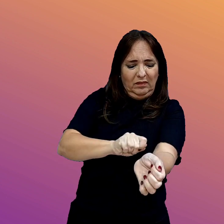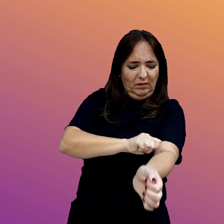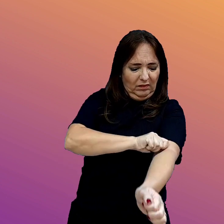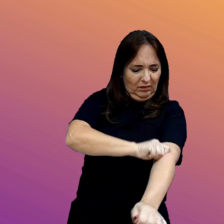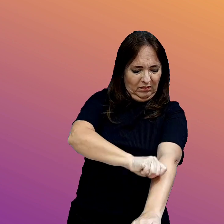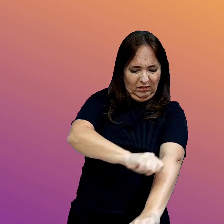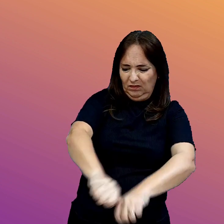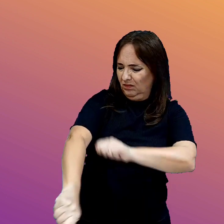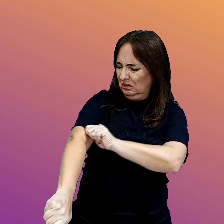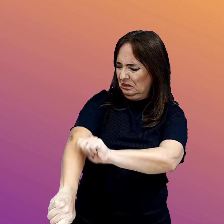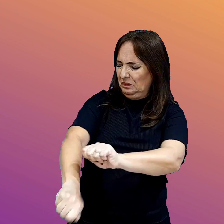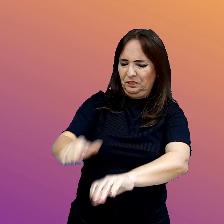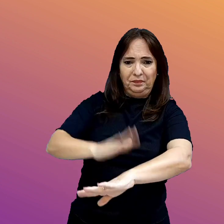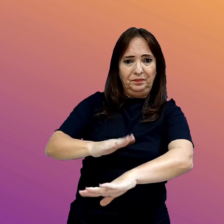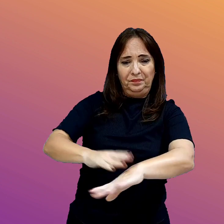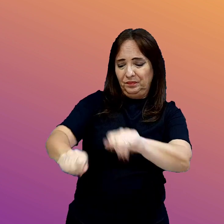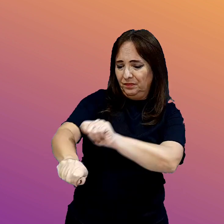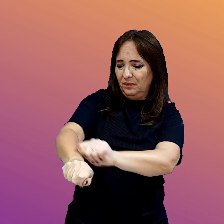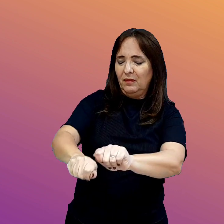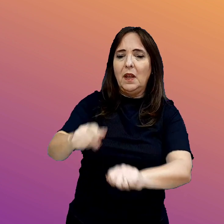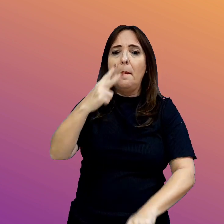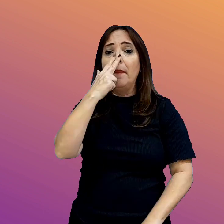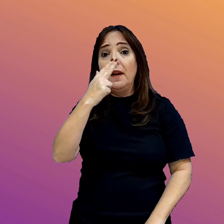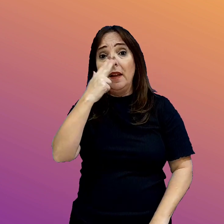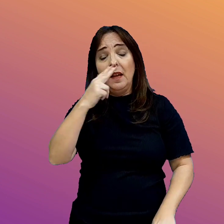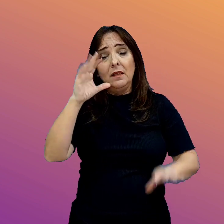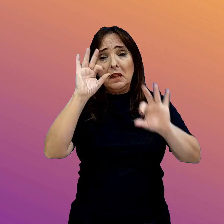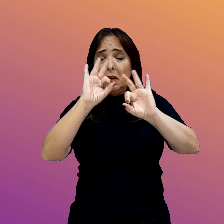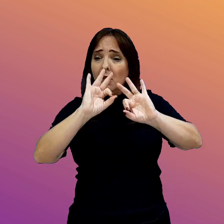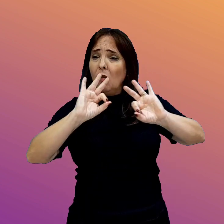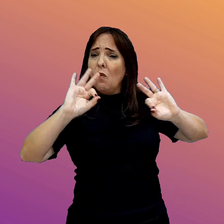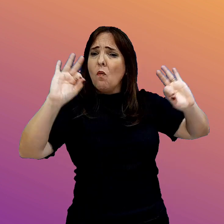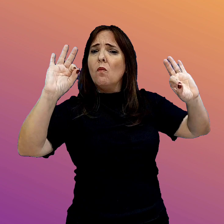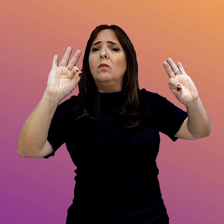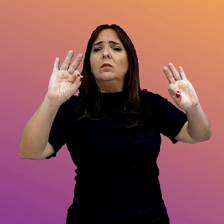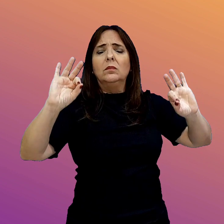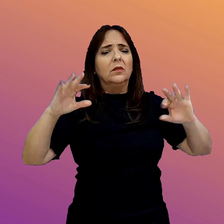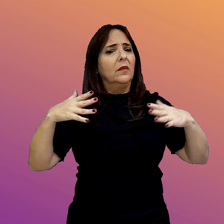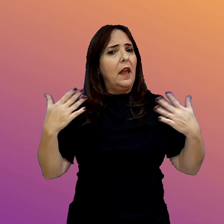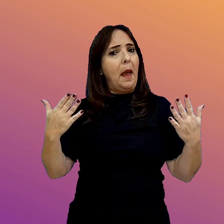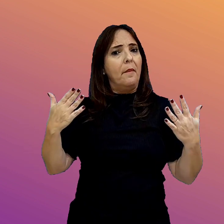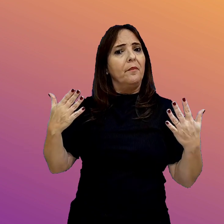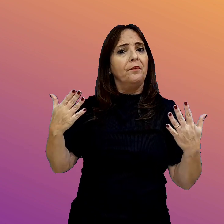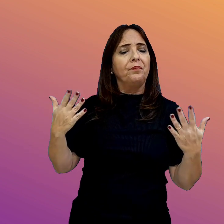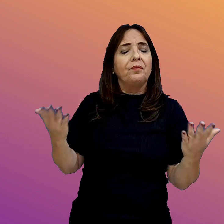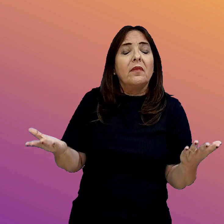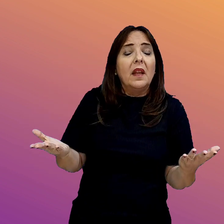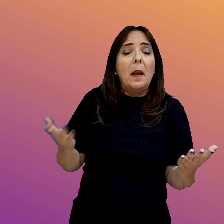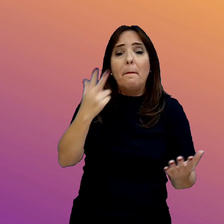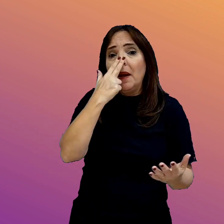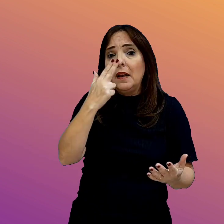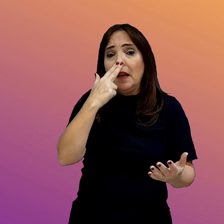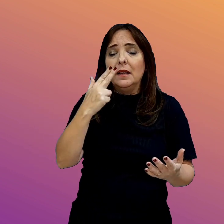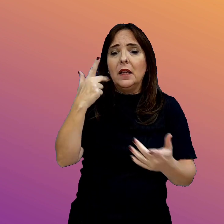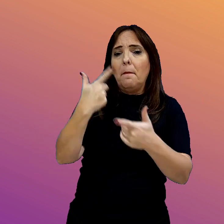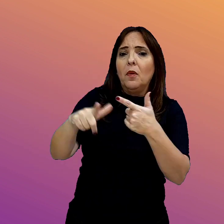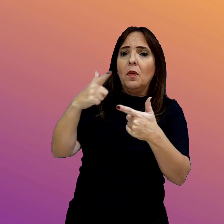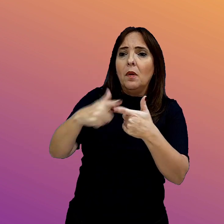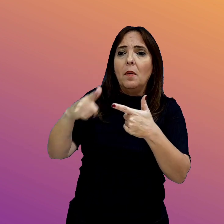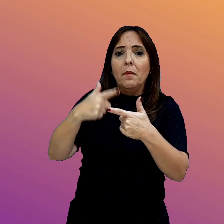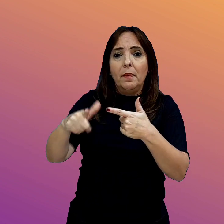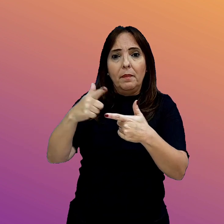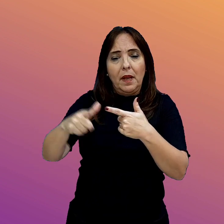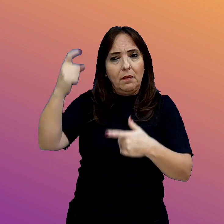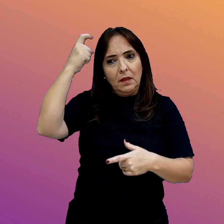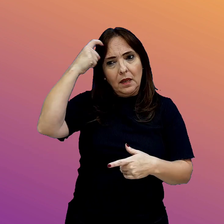se fosse um glamour, né? É como se fosse cult. Hoje você ter problemas psíquicos, se automutilar, se